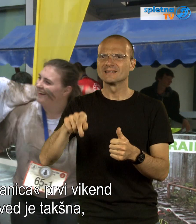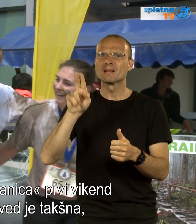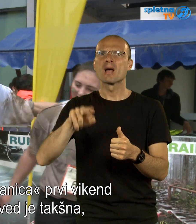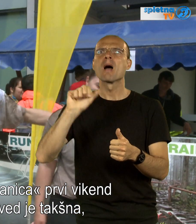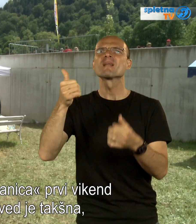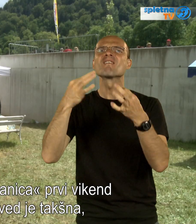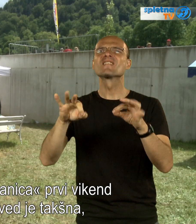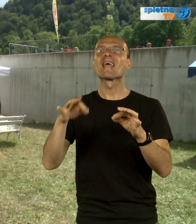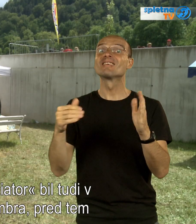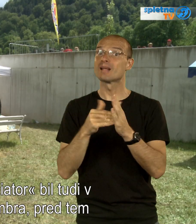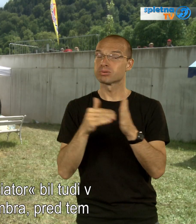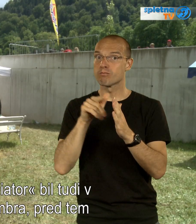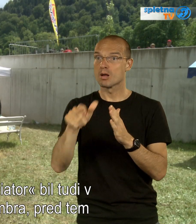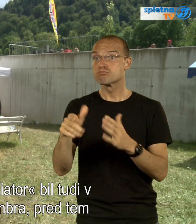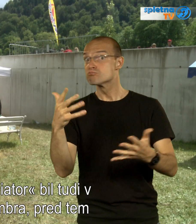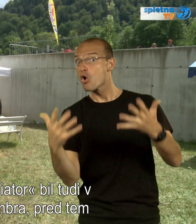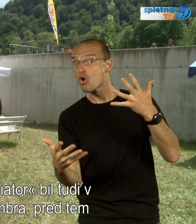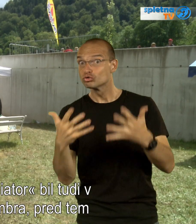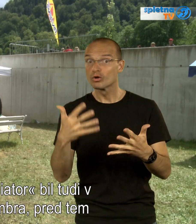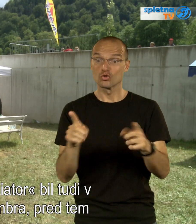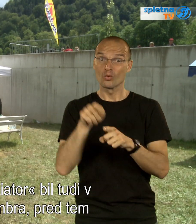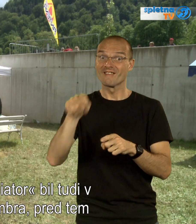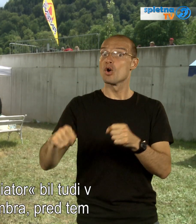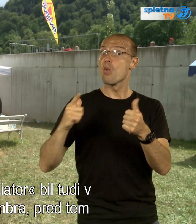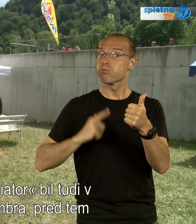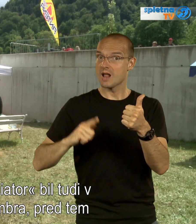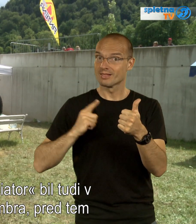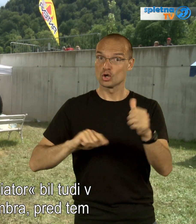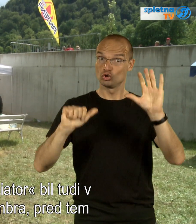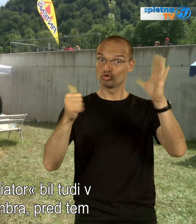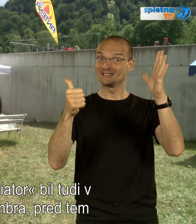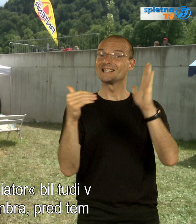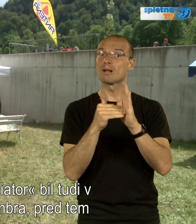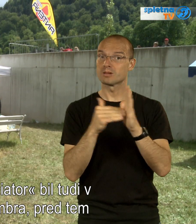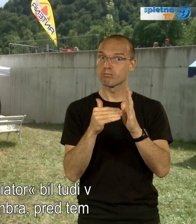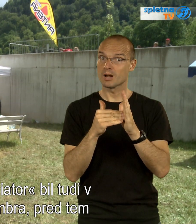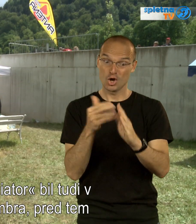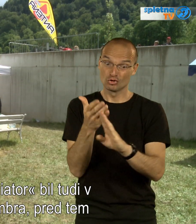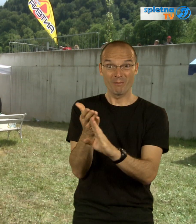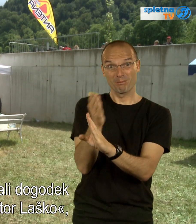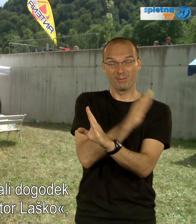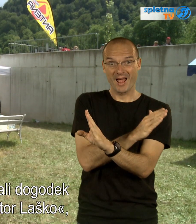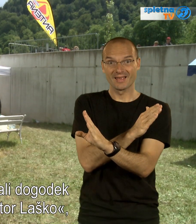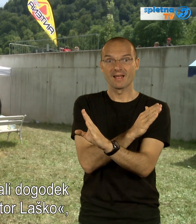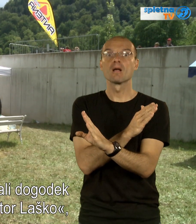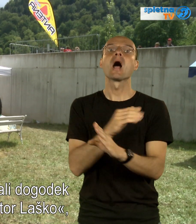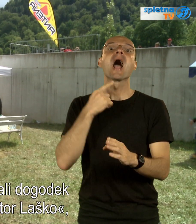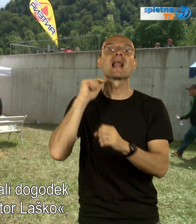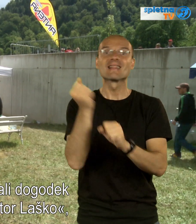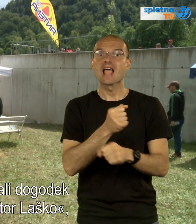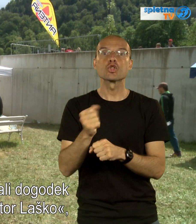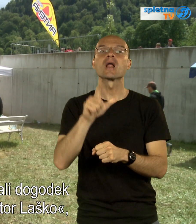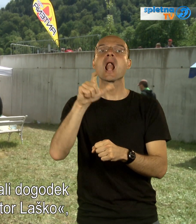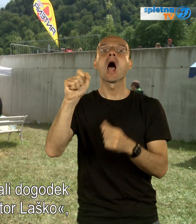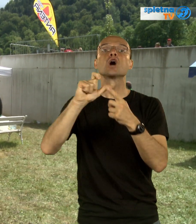in napoved je, da bi v bistvu Urbani gladiator bil tudi v Ljubljani 6. septembra. Še prej bi pa organizirali Urbani